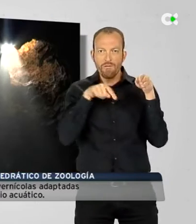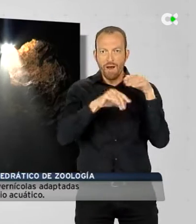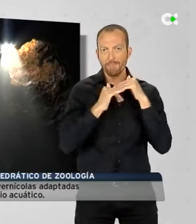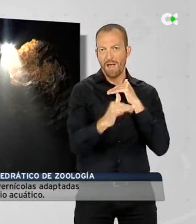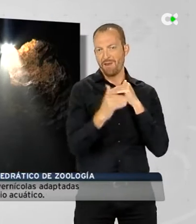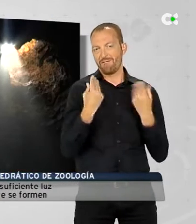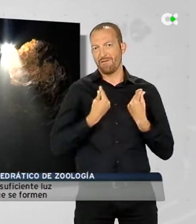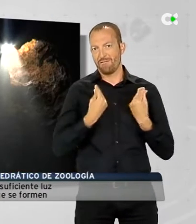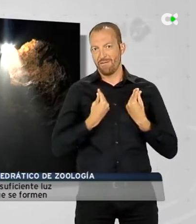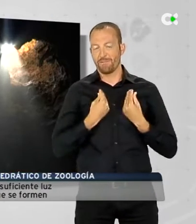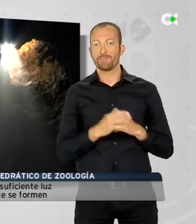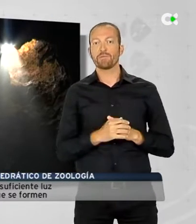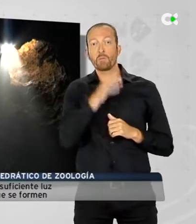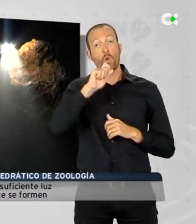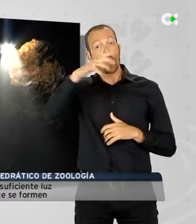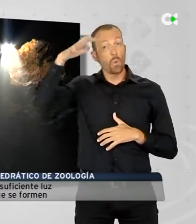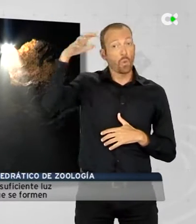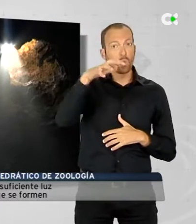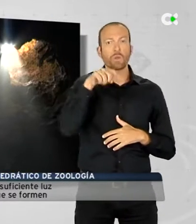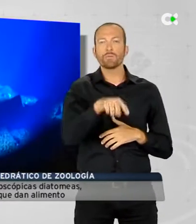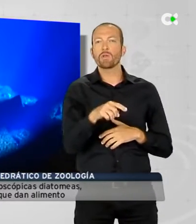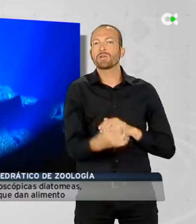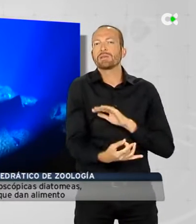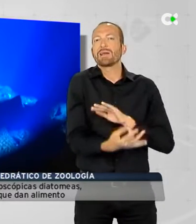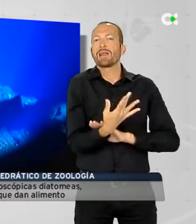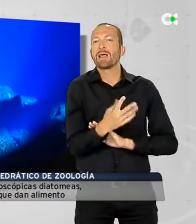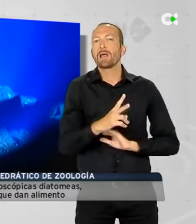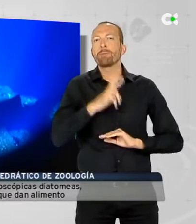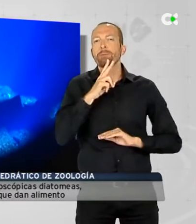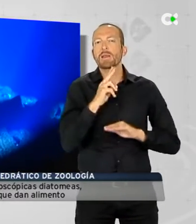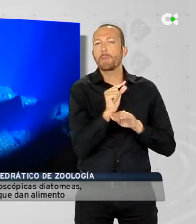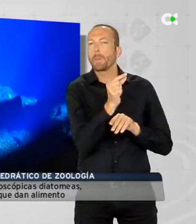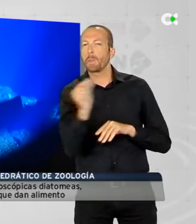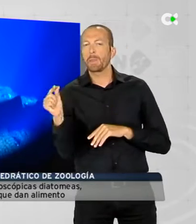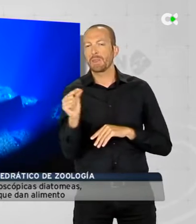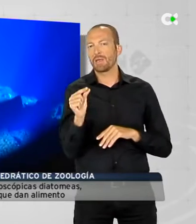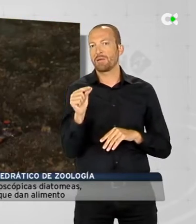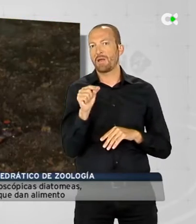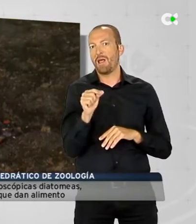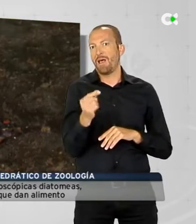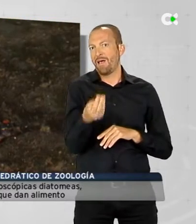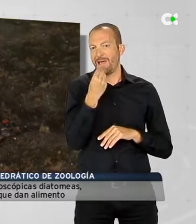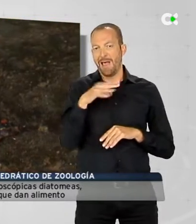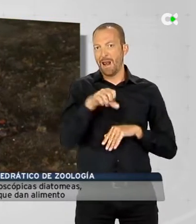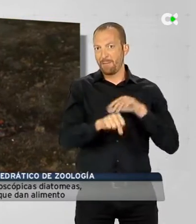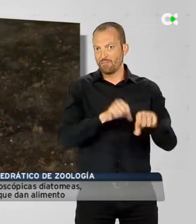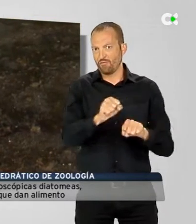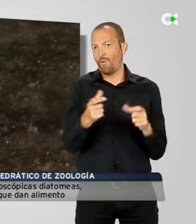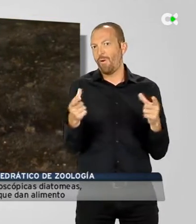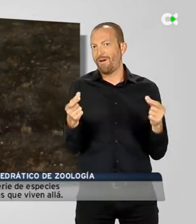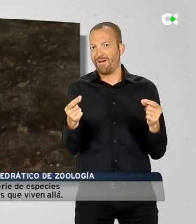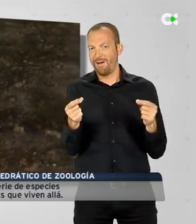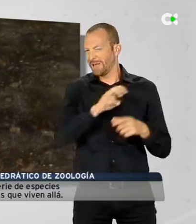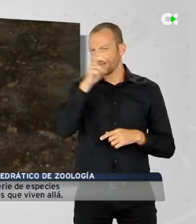acuático. Entra la suficiente luz para que se formen unas algas microscópicas diatomeas, que son las que dan alimento a